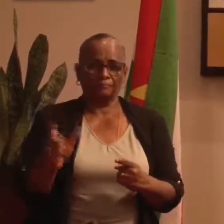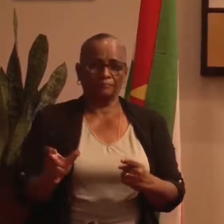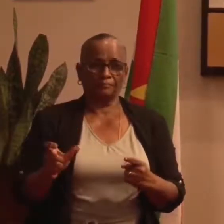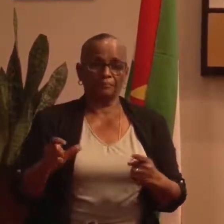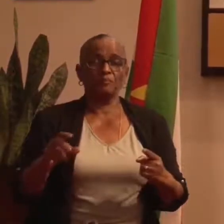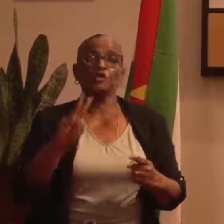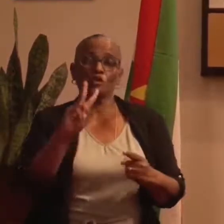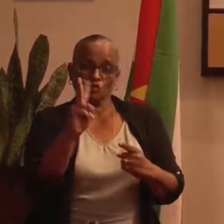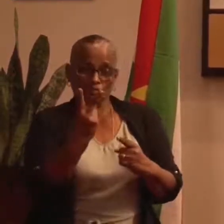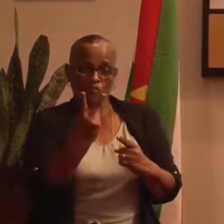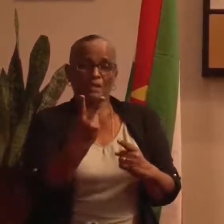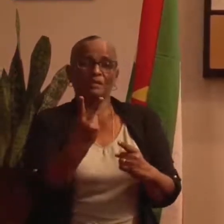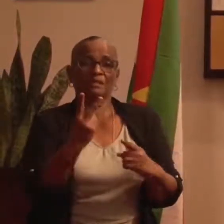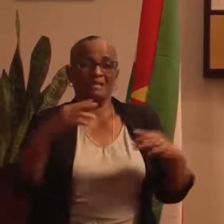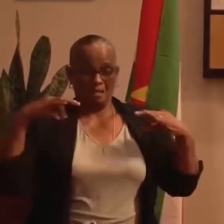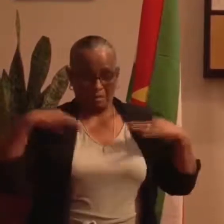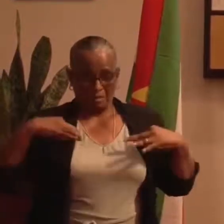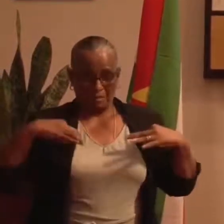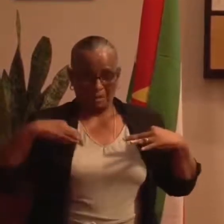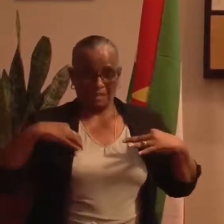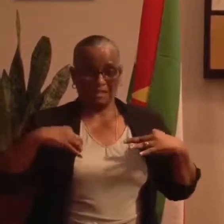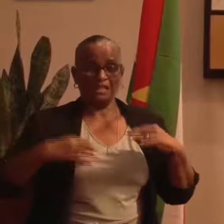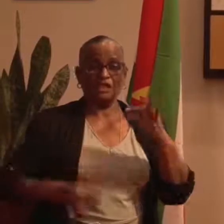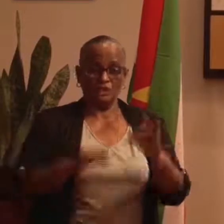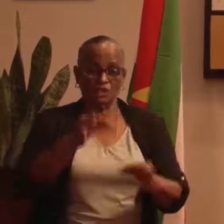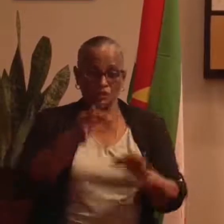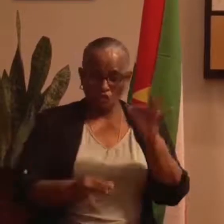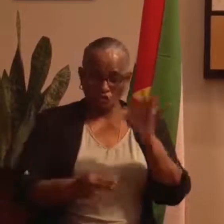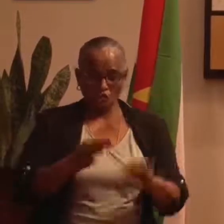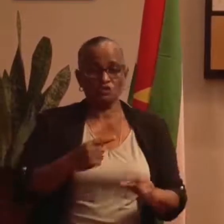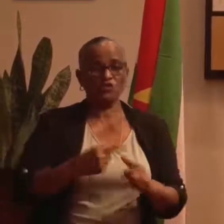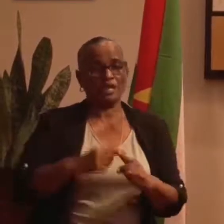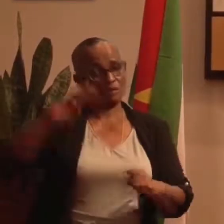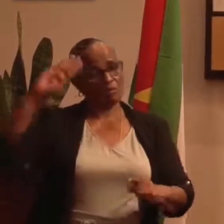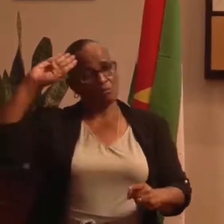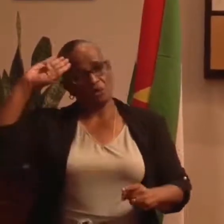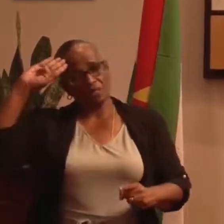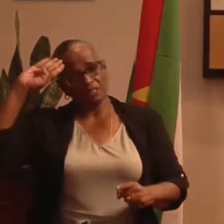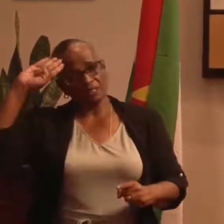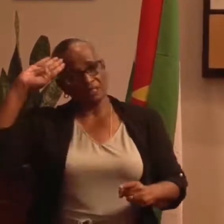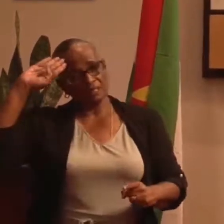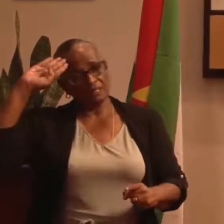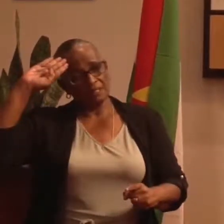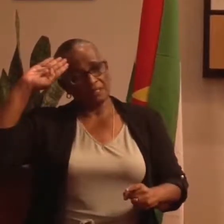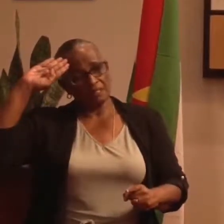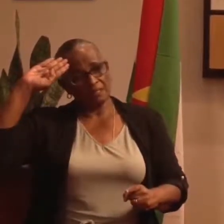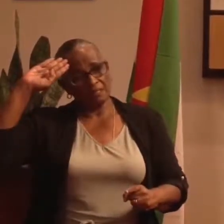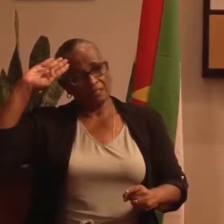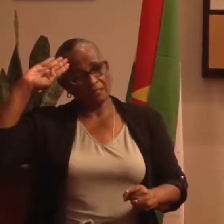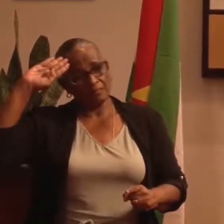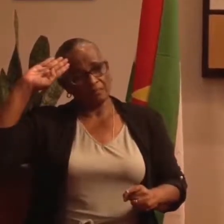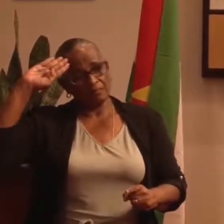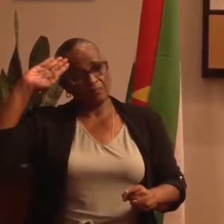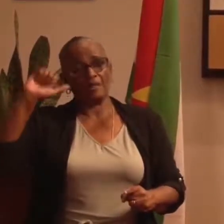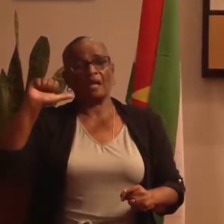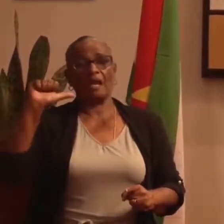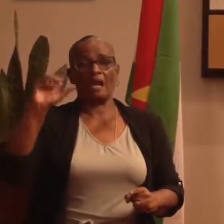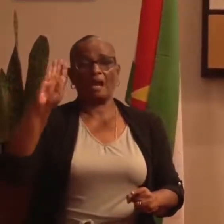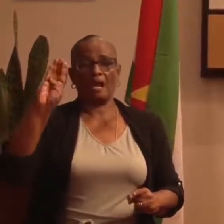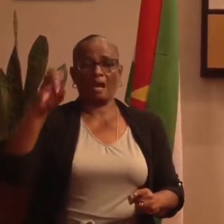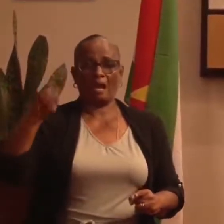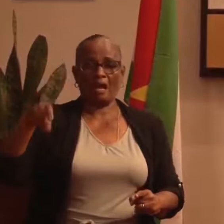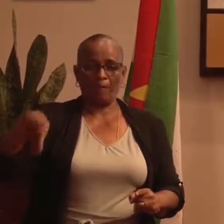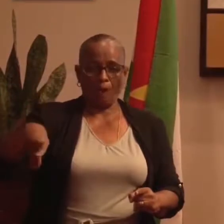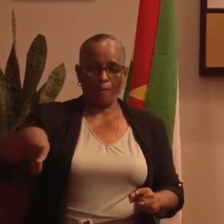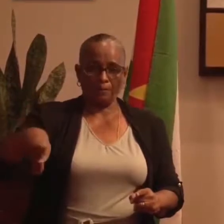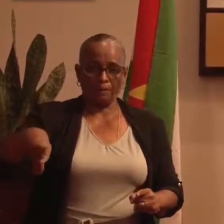Nummer 2 hebben we ministerie van Justitie en Politie. En daar hebben we de ABOP, en dat